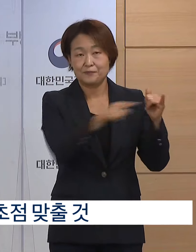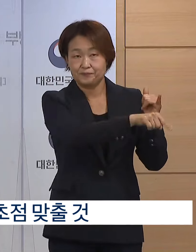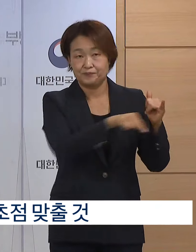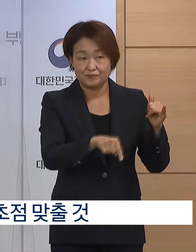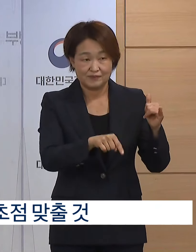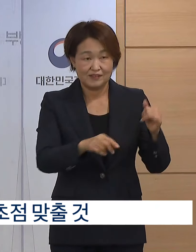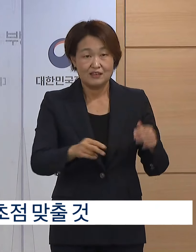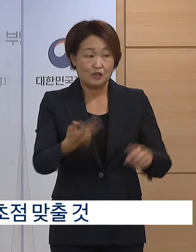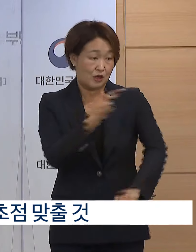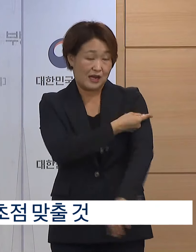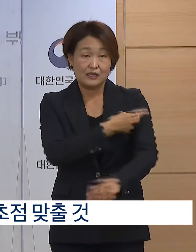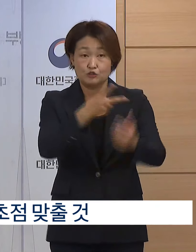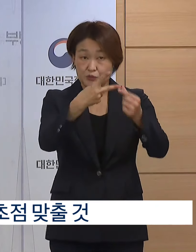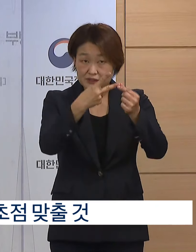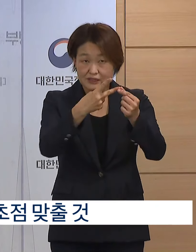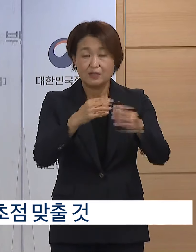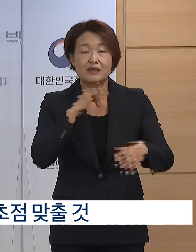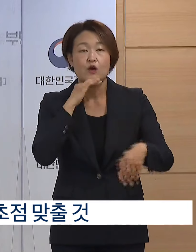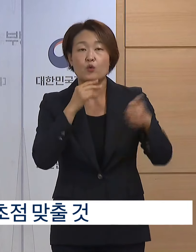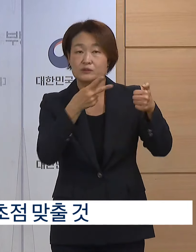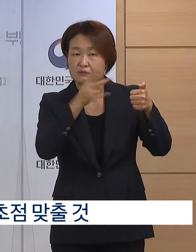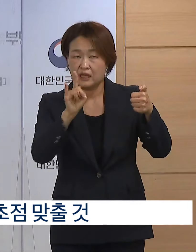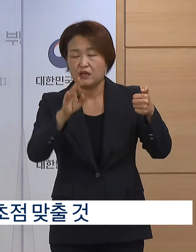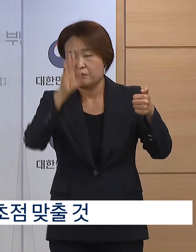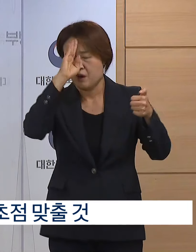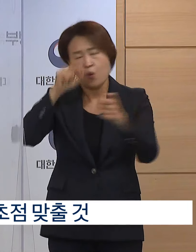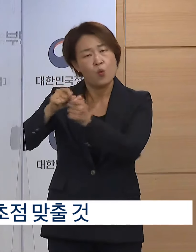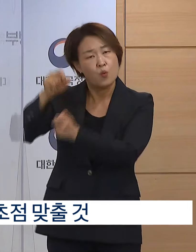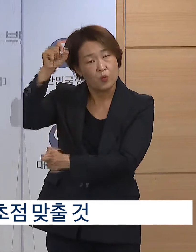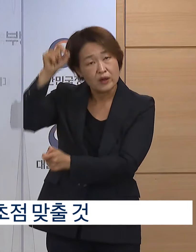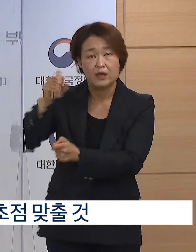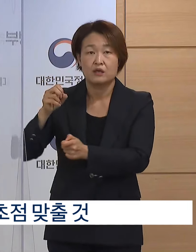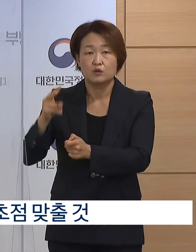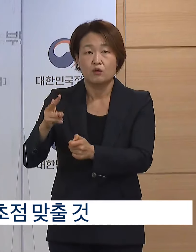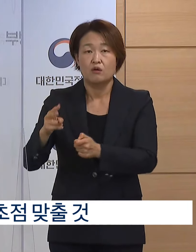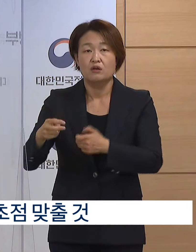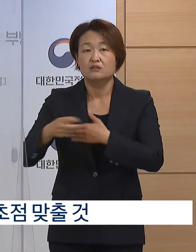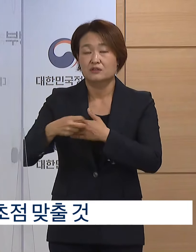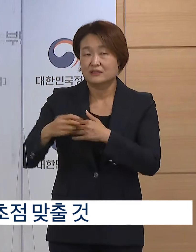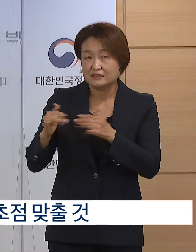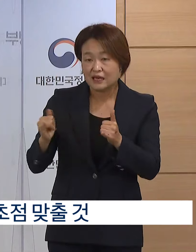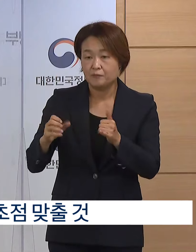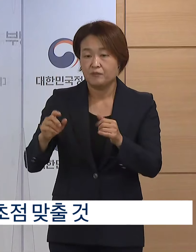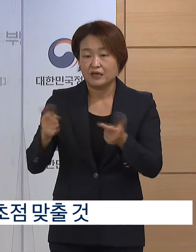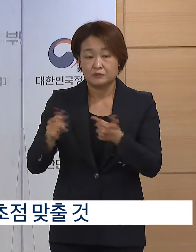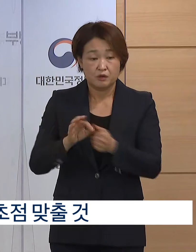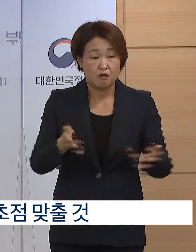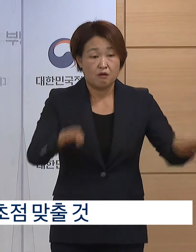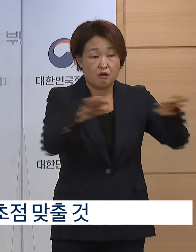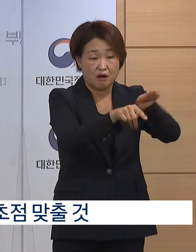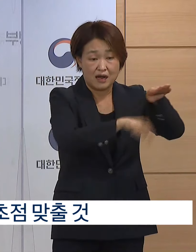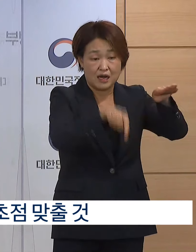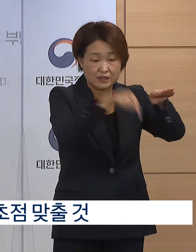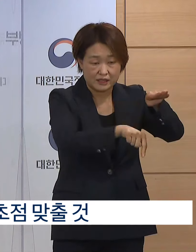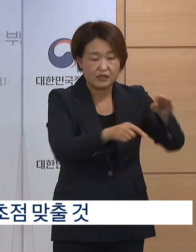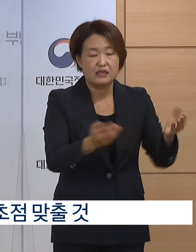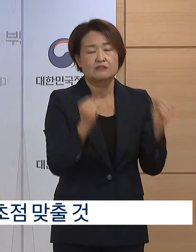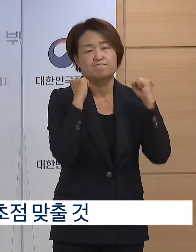접종 2순위는 50대와 기저질환자, 보건의료인, 집단시설 거주자입니다.